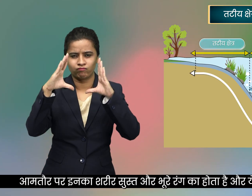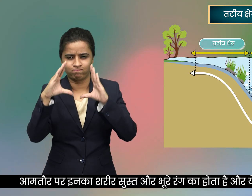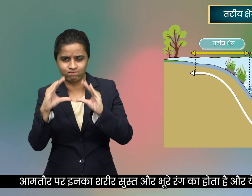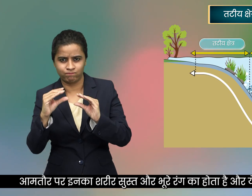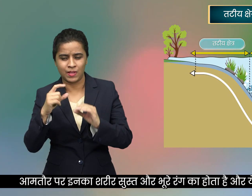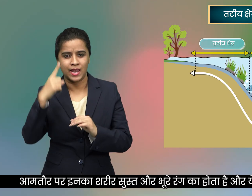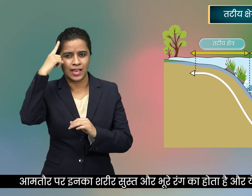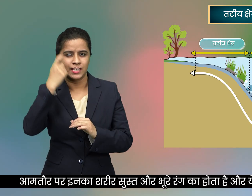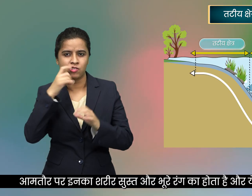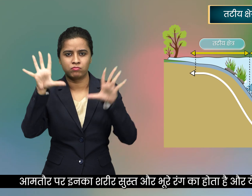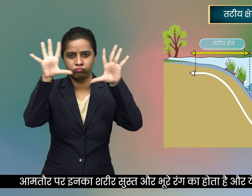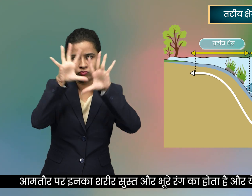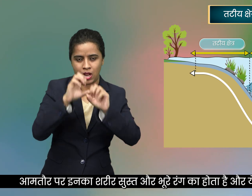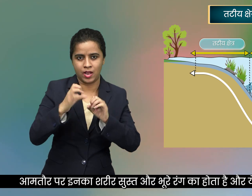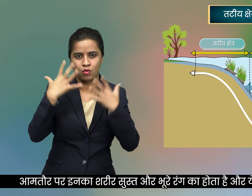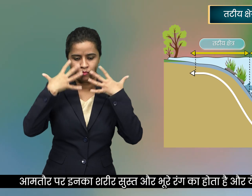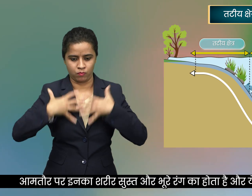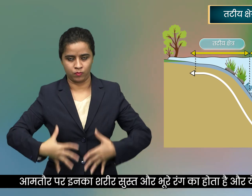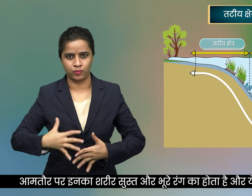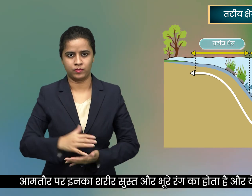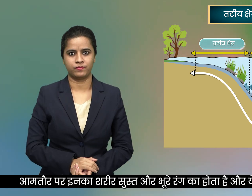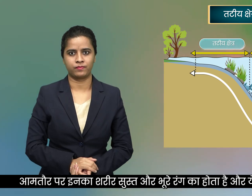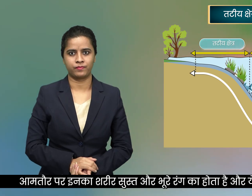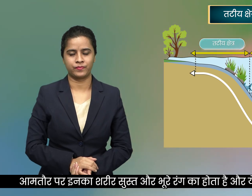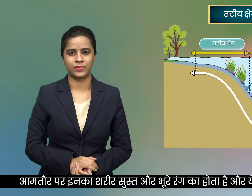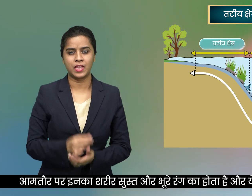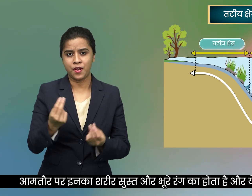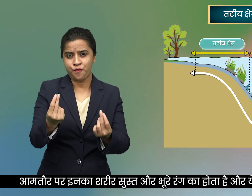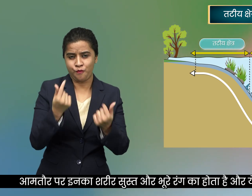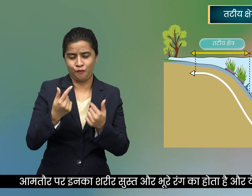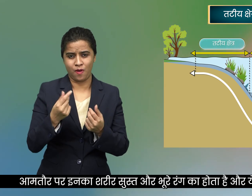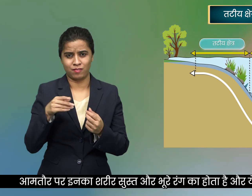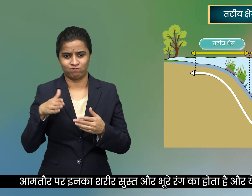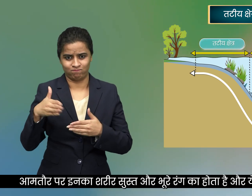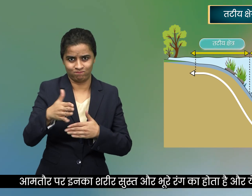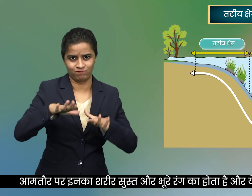और भूरे रंग का होता है और ये तेज तैराक होते हैं।